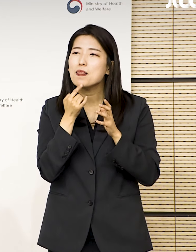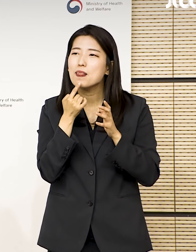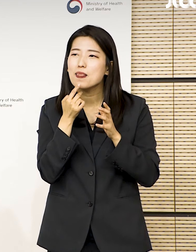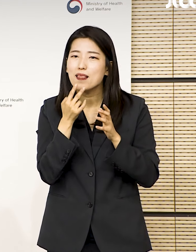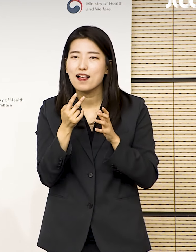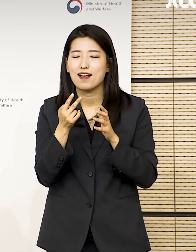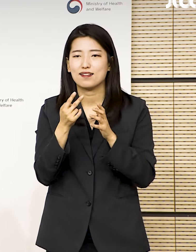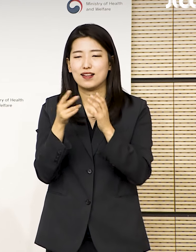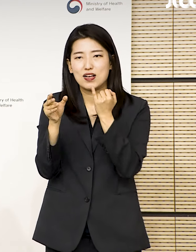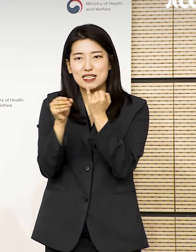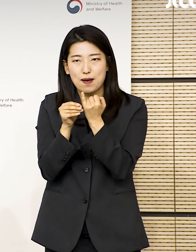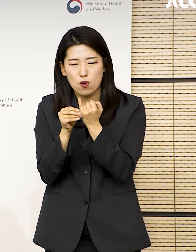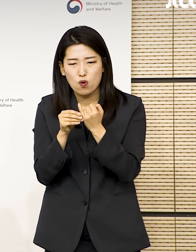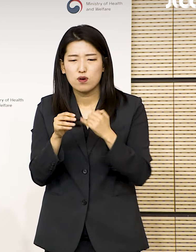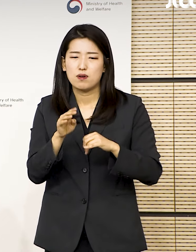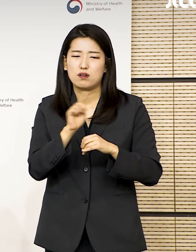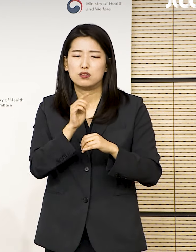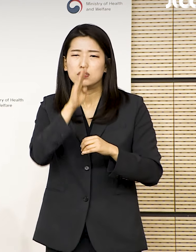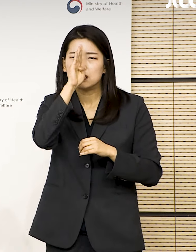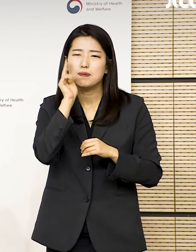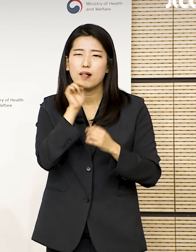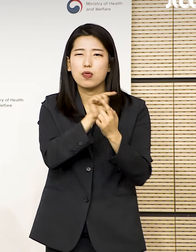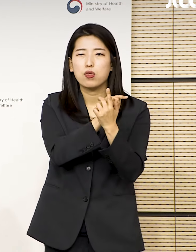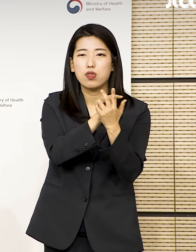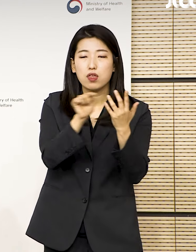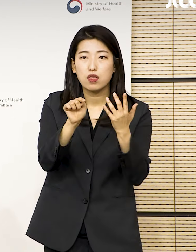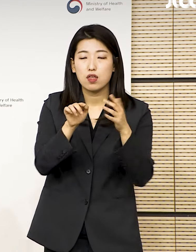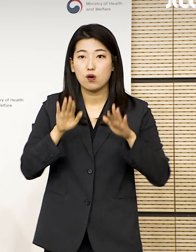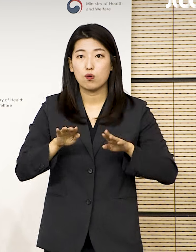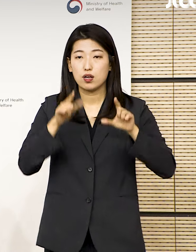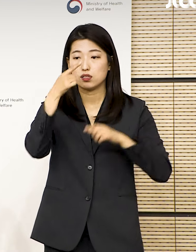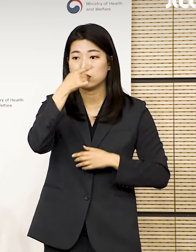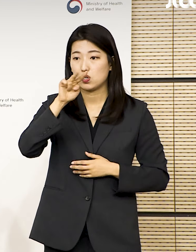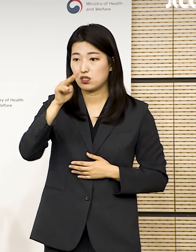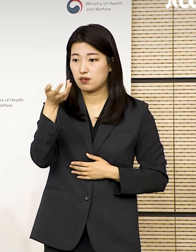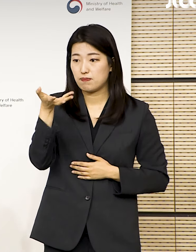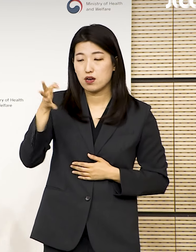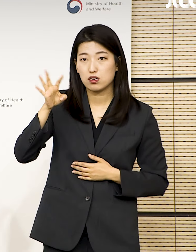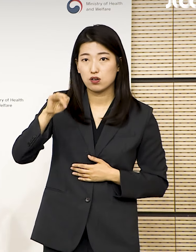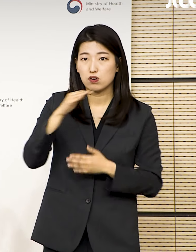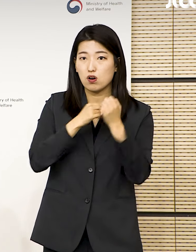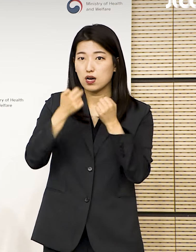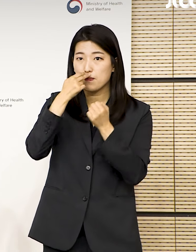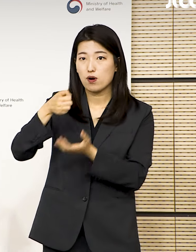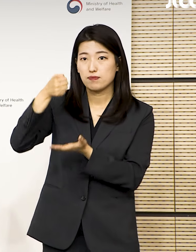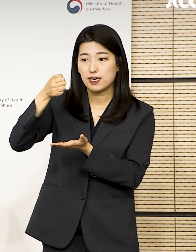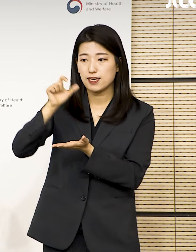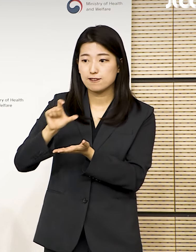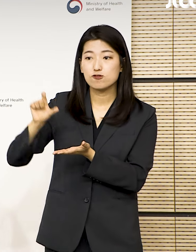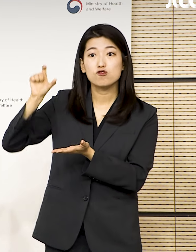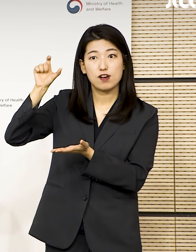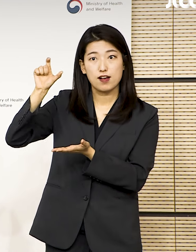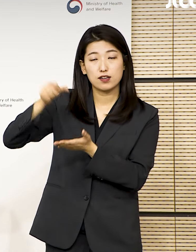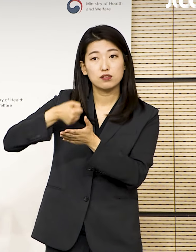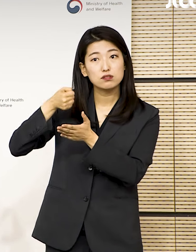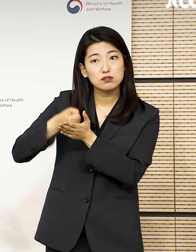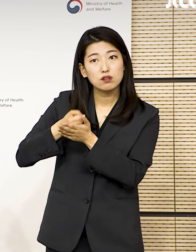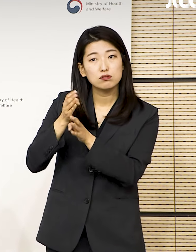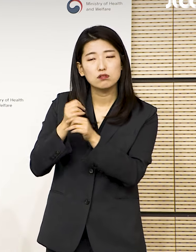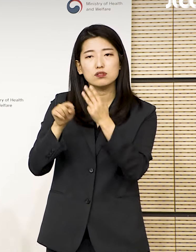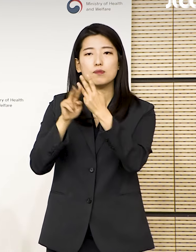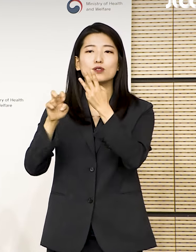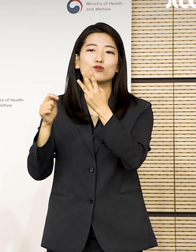네개 분야에 올해 약 1200억 원의 건강보험 재정을 투입하기로 지난 3월 26일